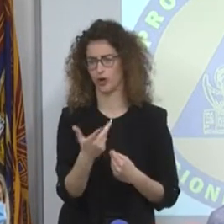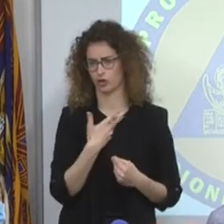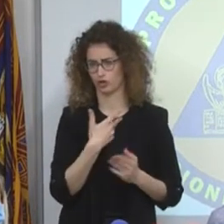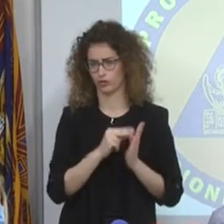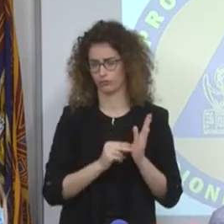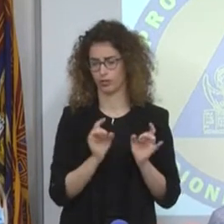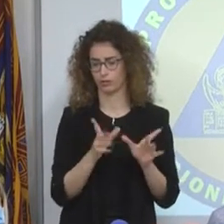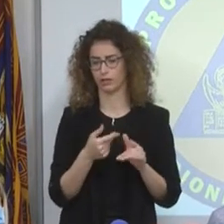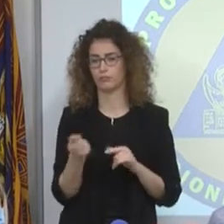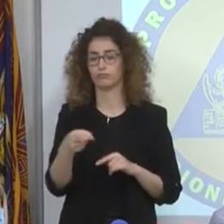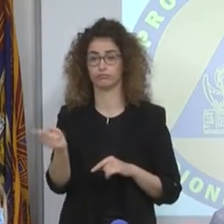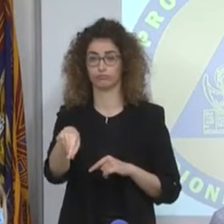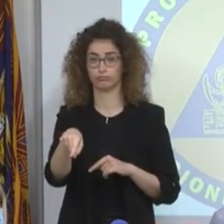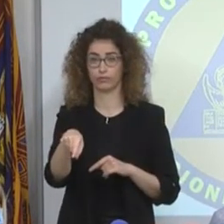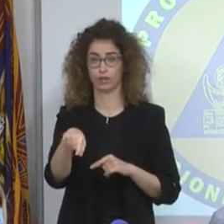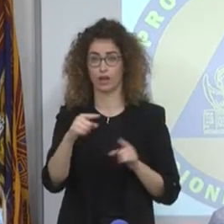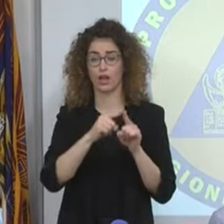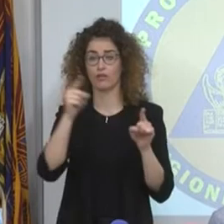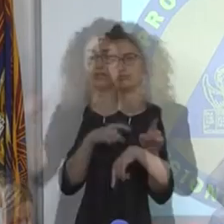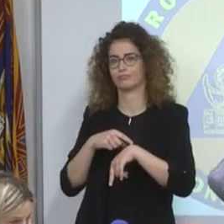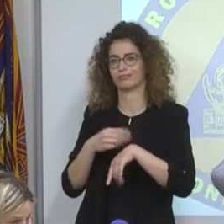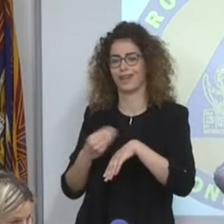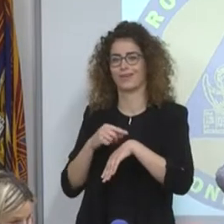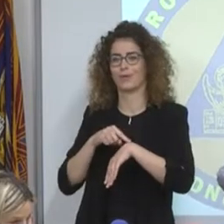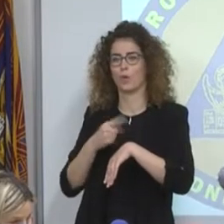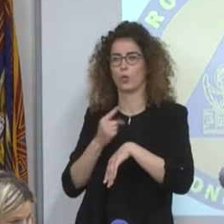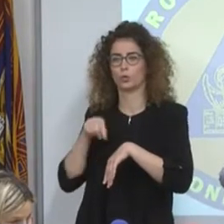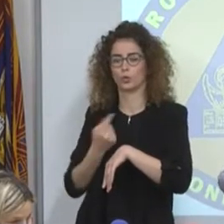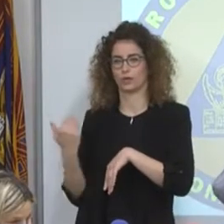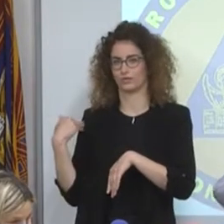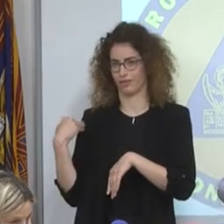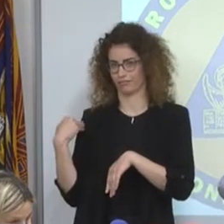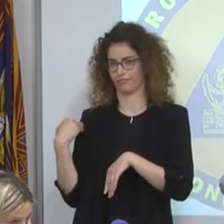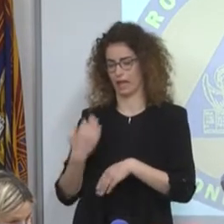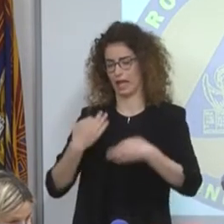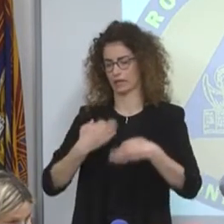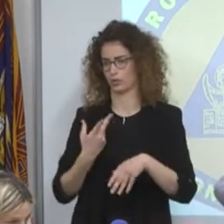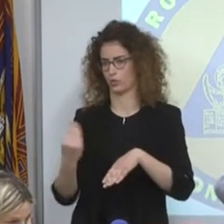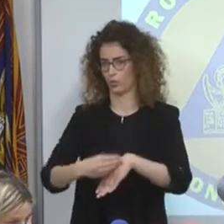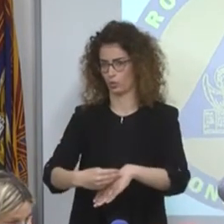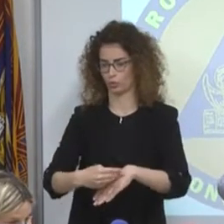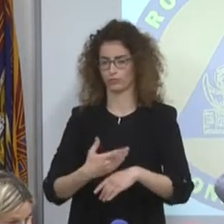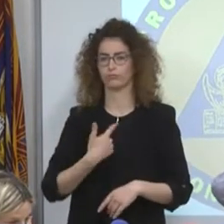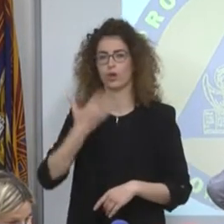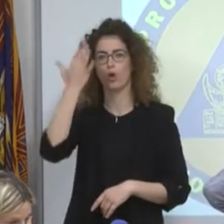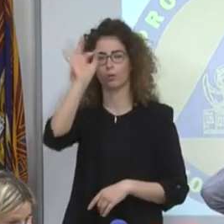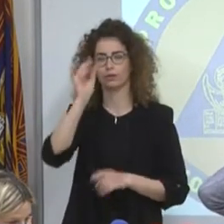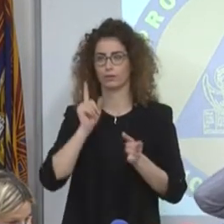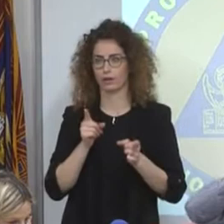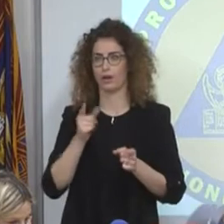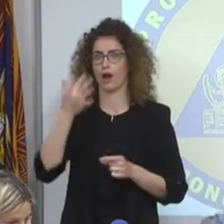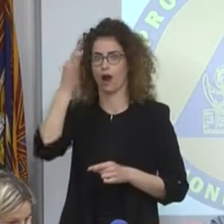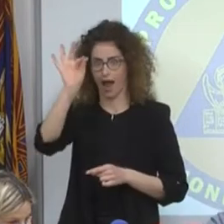Dopodiché c'è dopodomani e tutti gli altri giorni fino al 19 maggio. E vi dico anche che il nostro obiettivo è un obiettivo